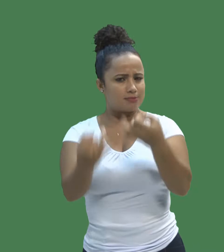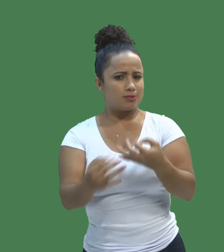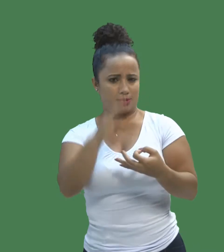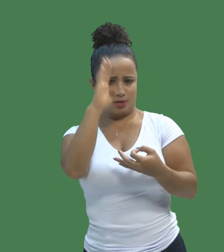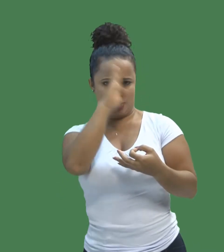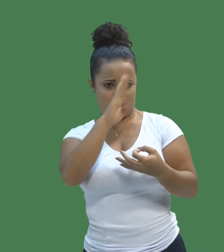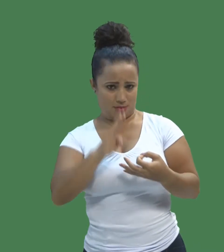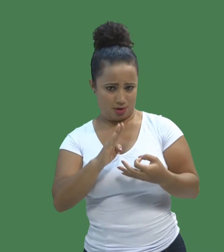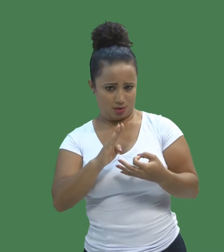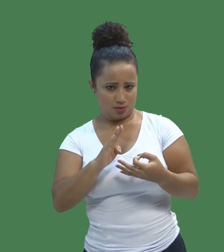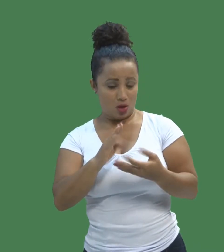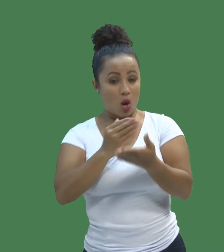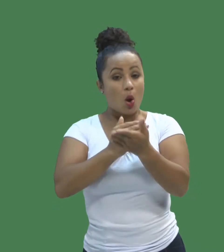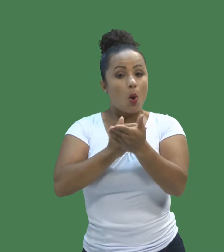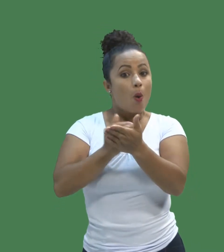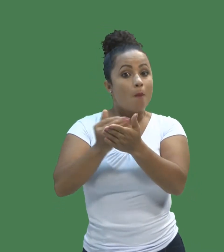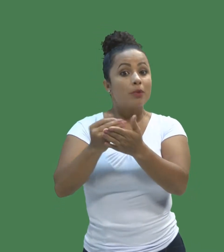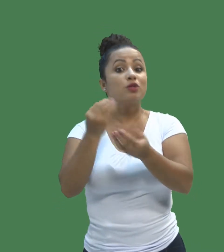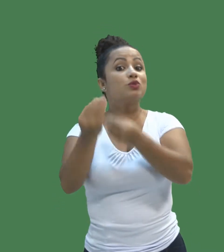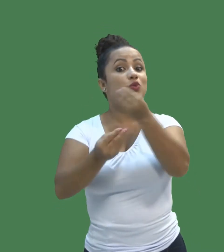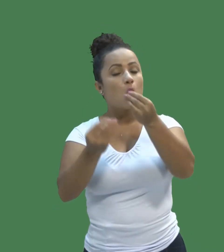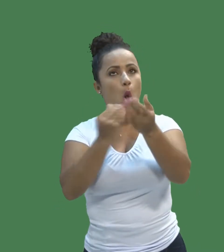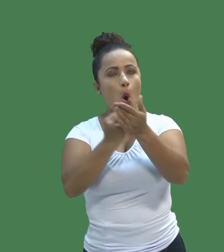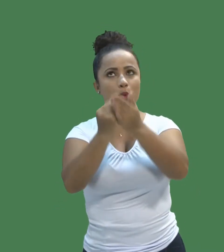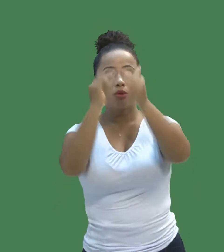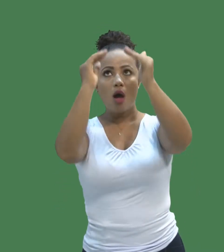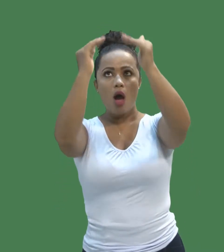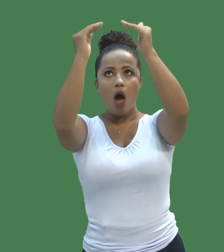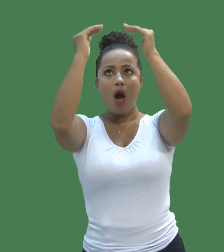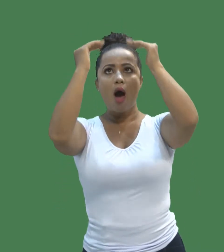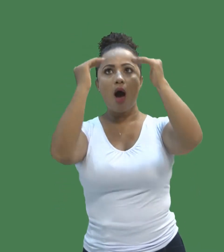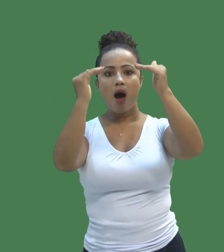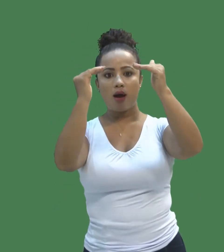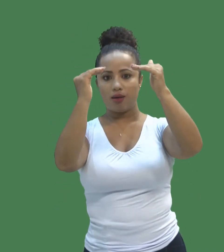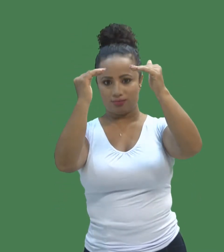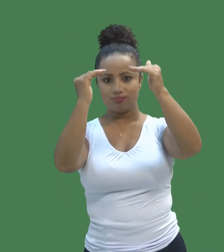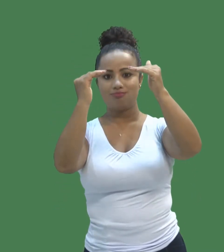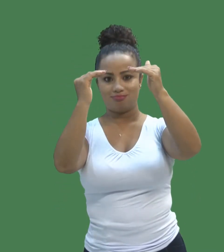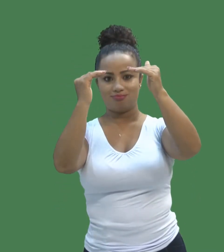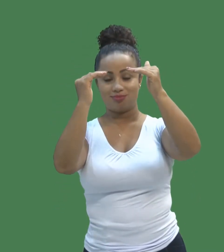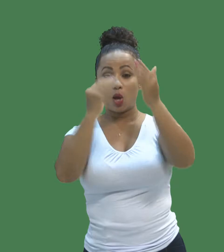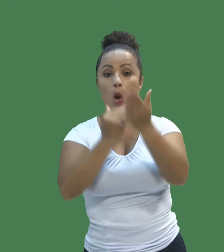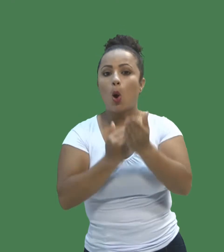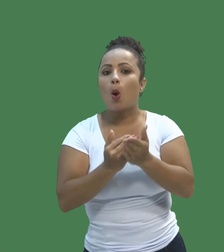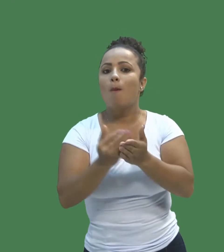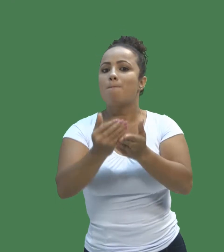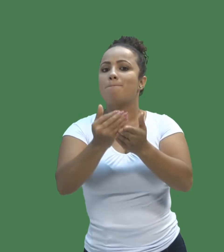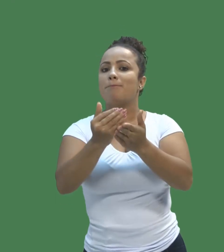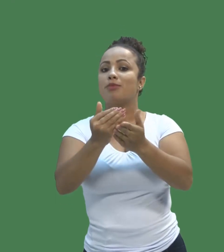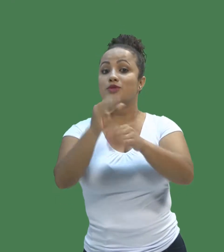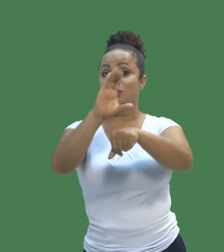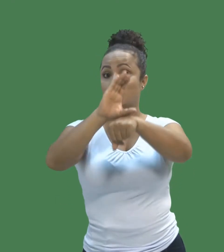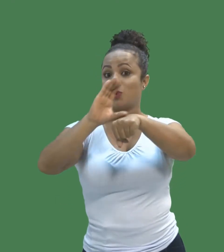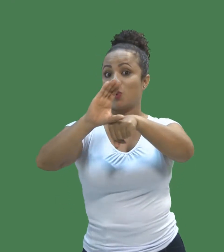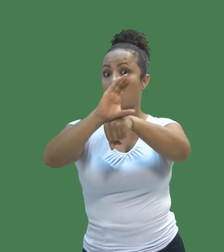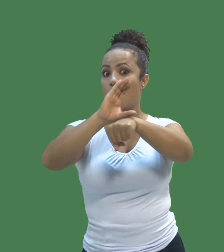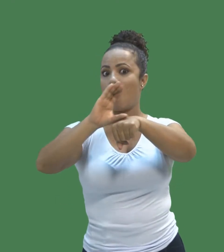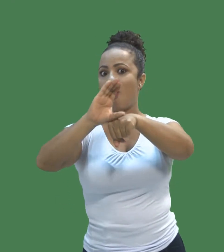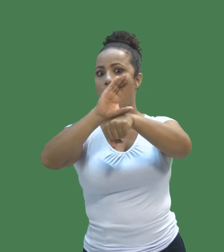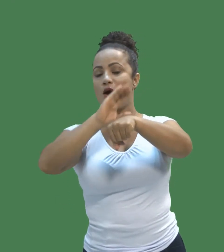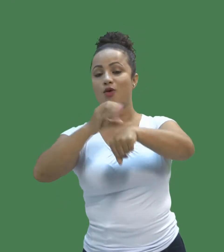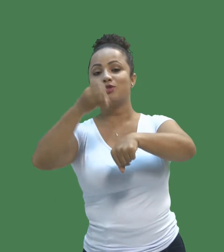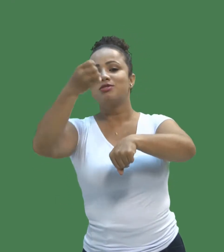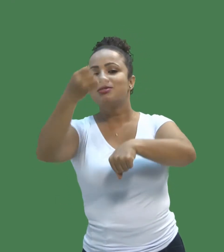dizendo. Nessa definição de Brasil, pois, começou-se pelos andares superiores,